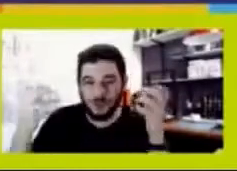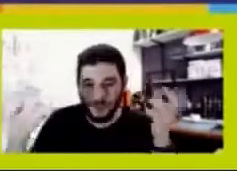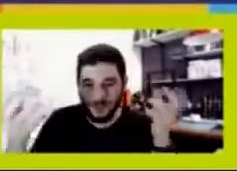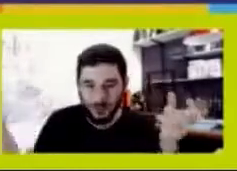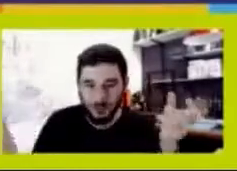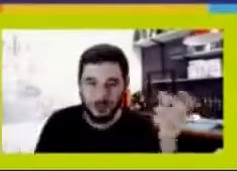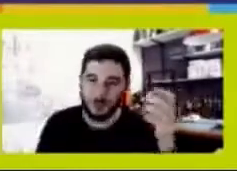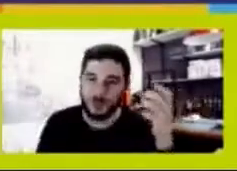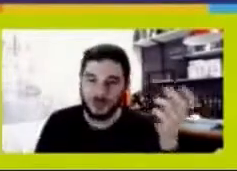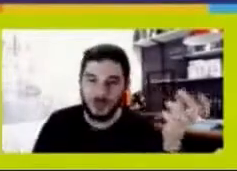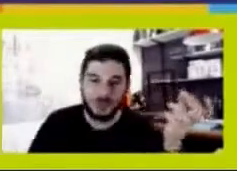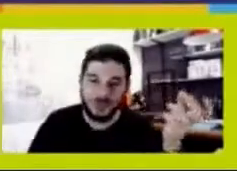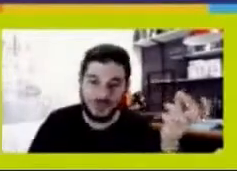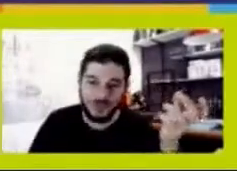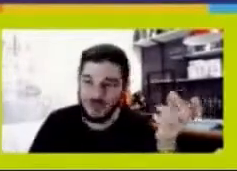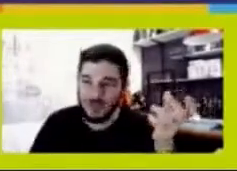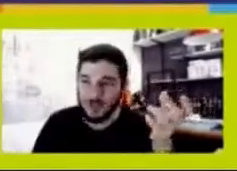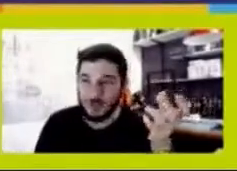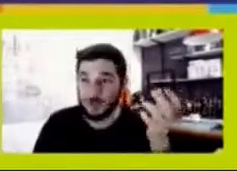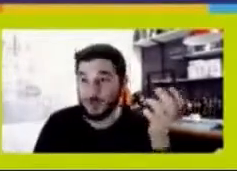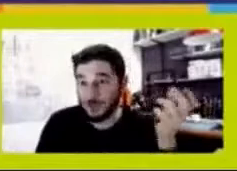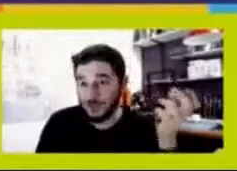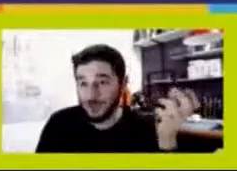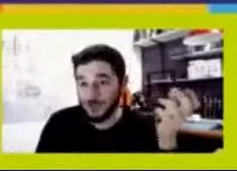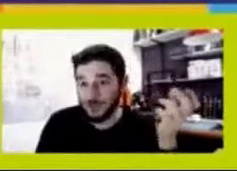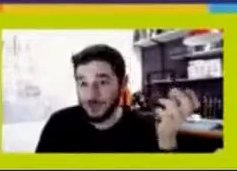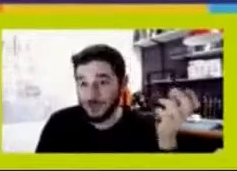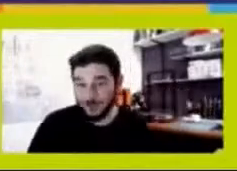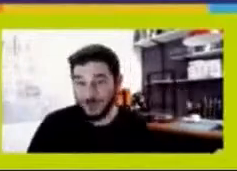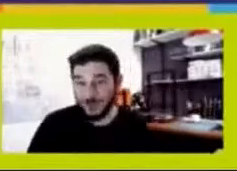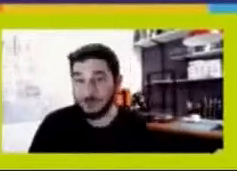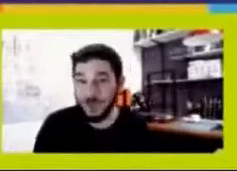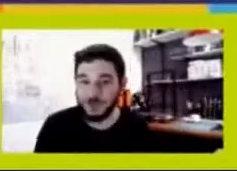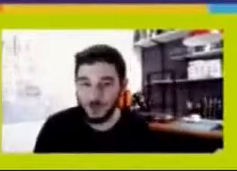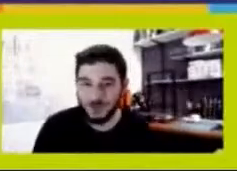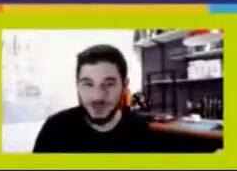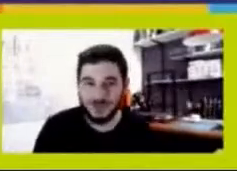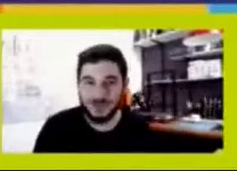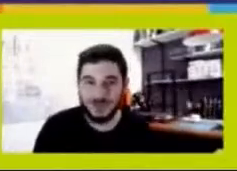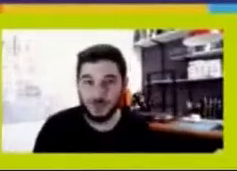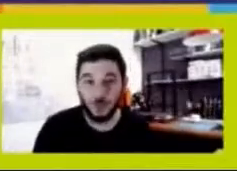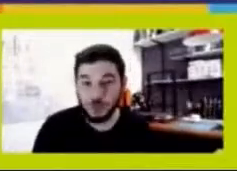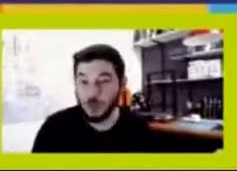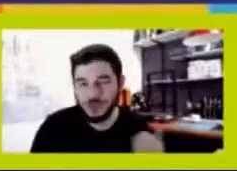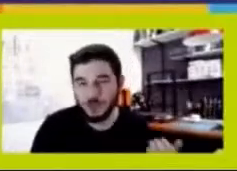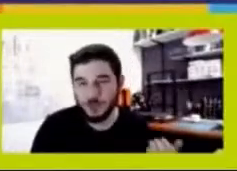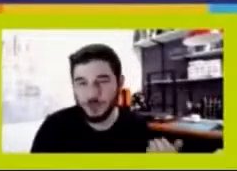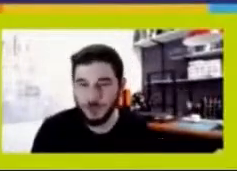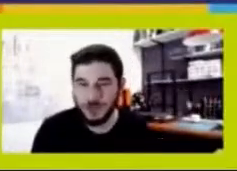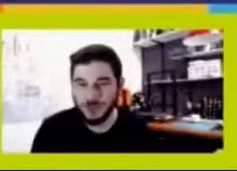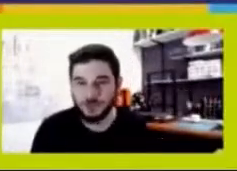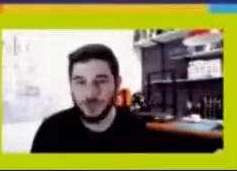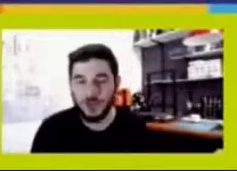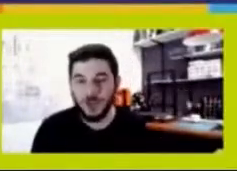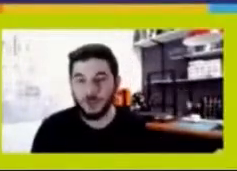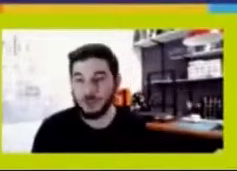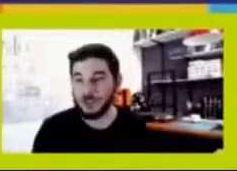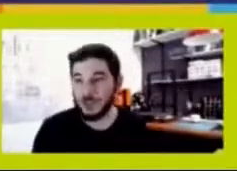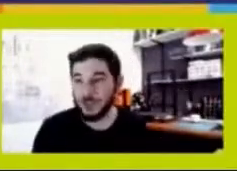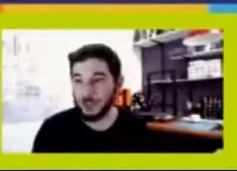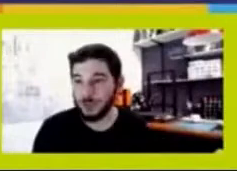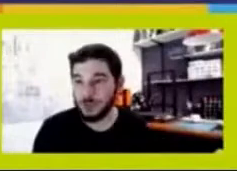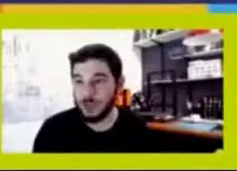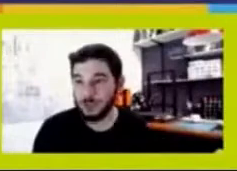qual a solução via estatística para problemas difíceis vai ser mais úteis, certo? Ou estão fazendo mais